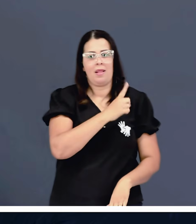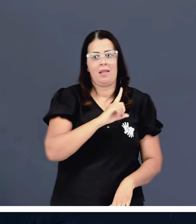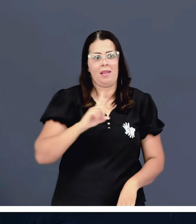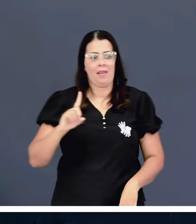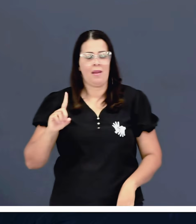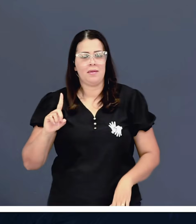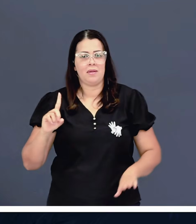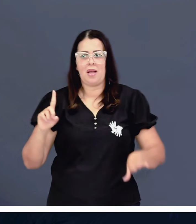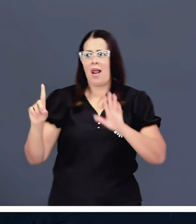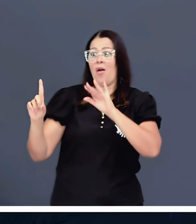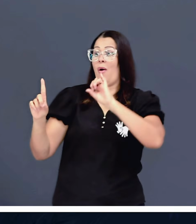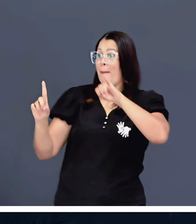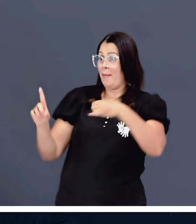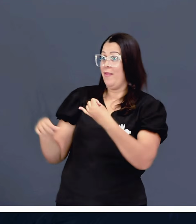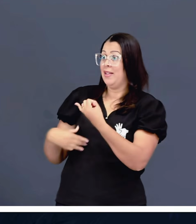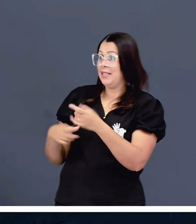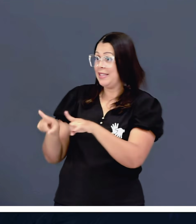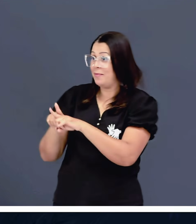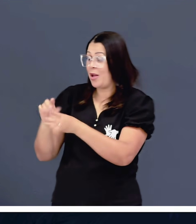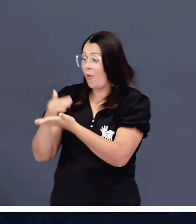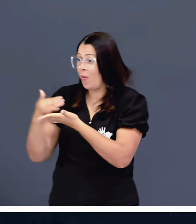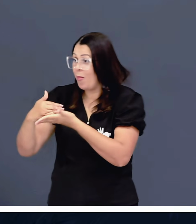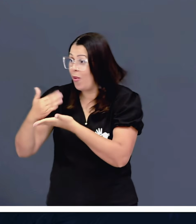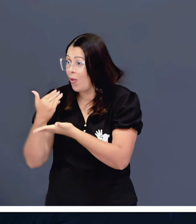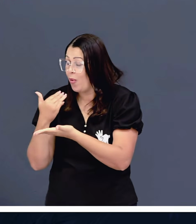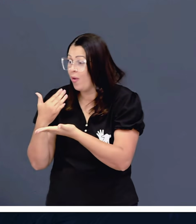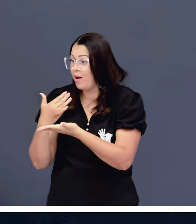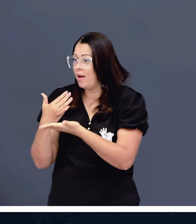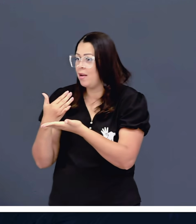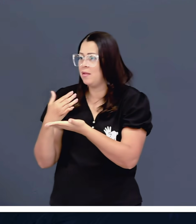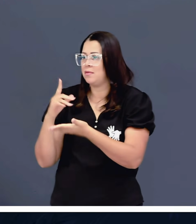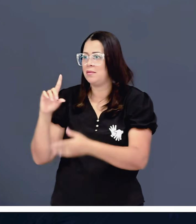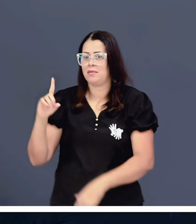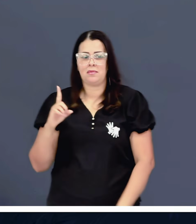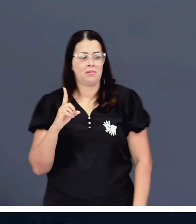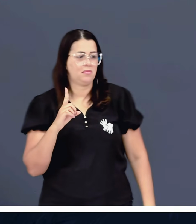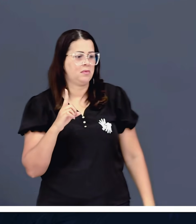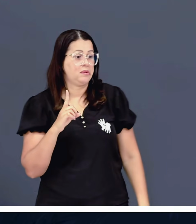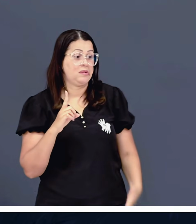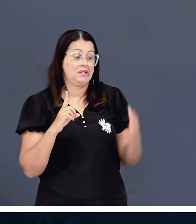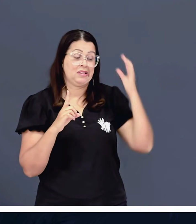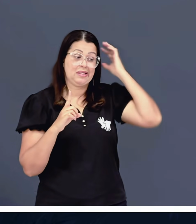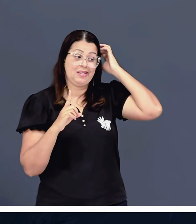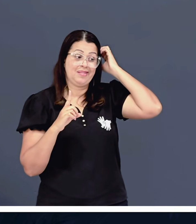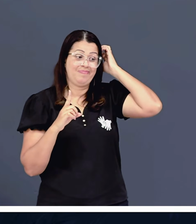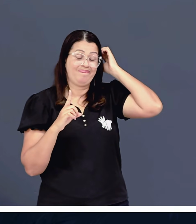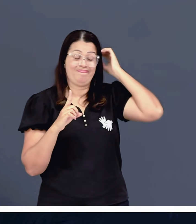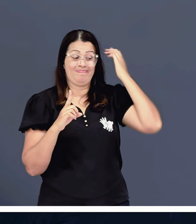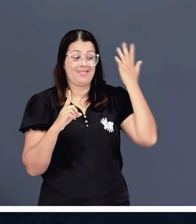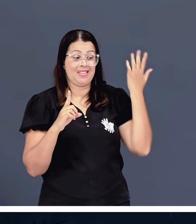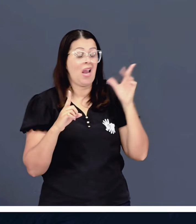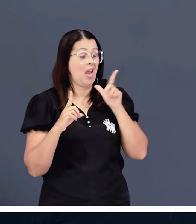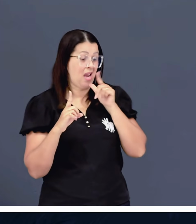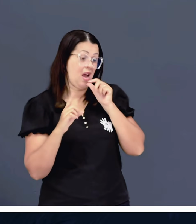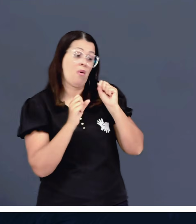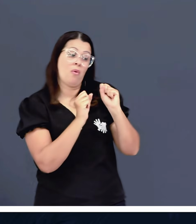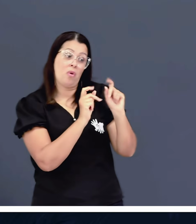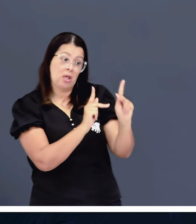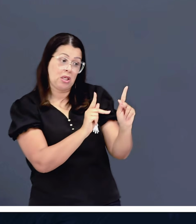está saindo, ele diz, aproveita e traz também um bolo. Aí ela diz, puxa vida, olha, água eu